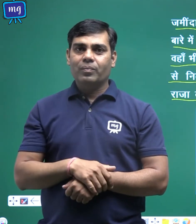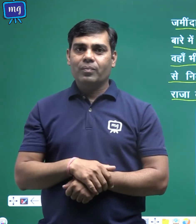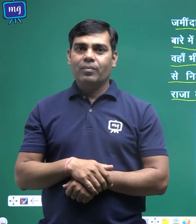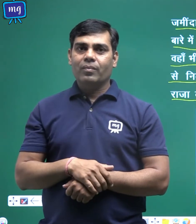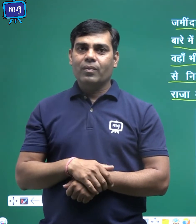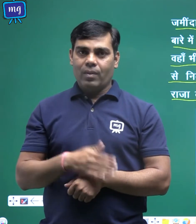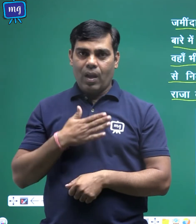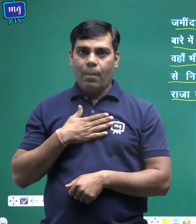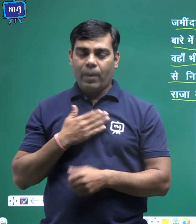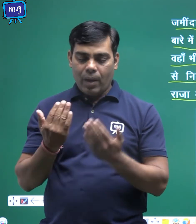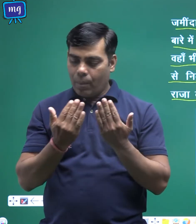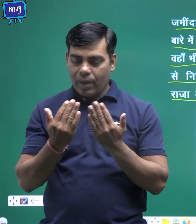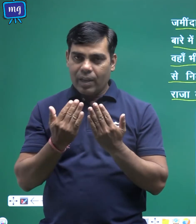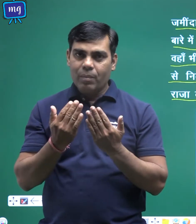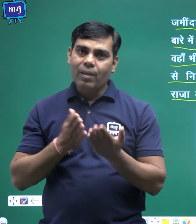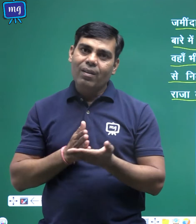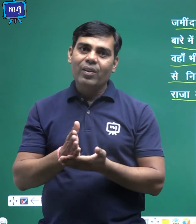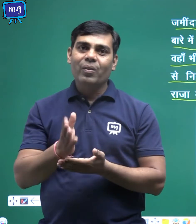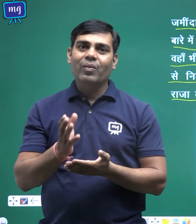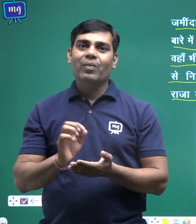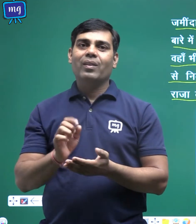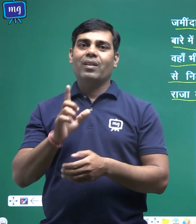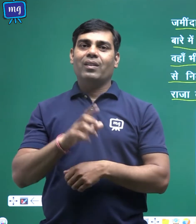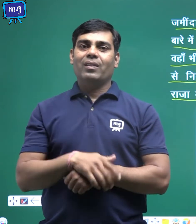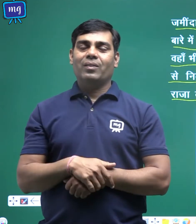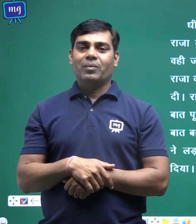अपनी पढ़ाई भी जारी रख रहा है।